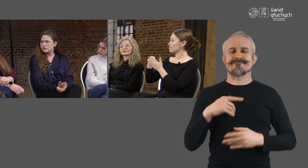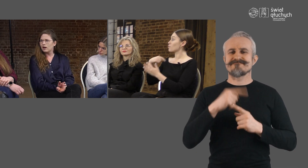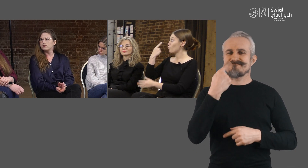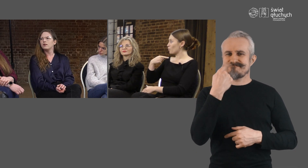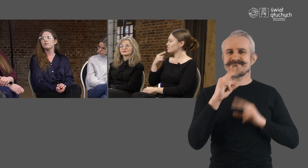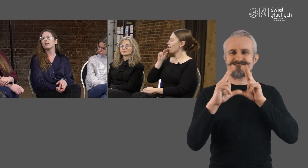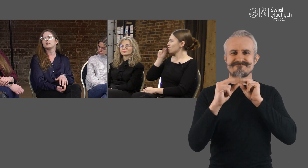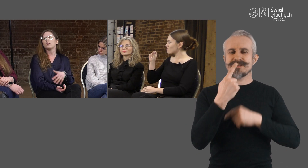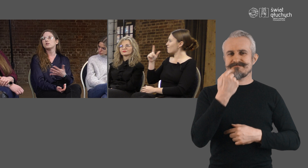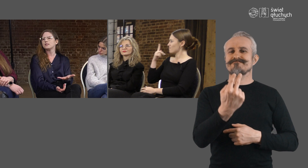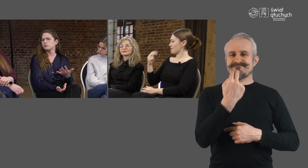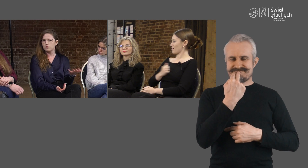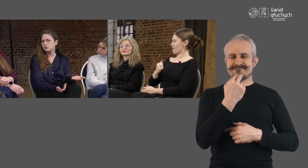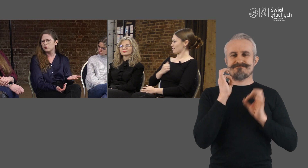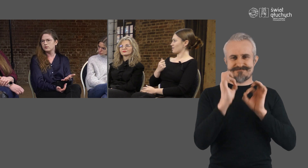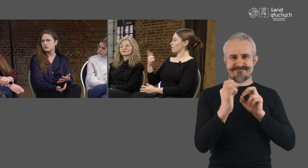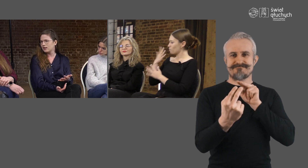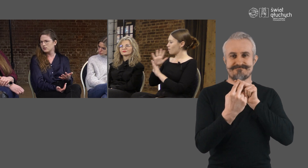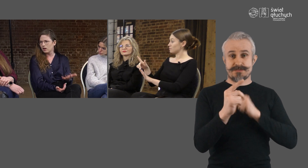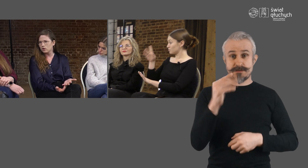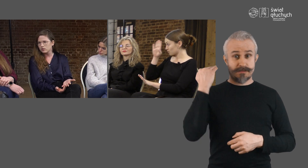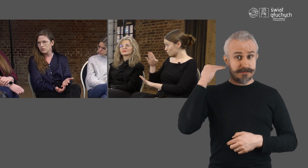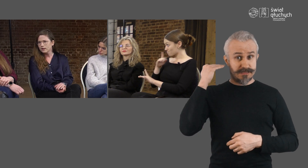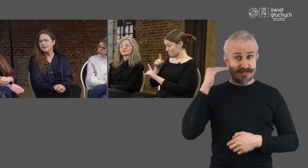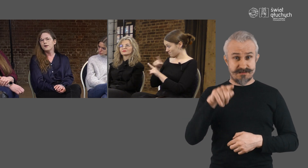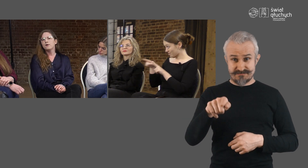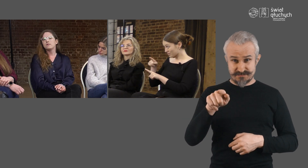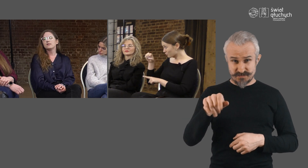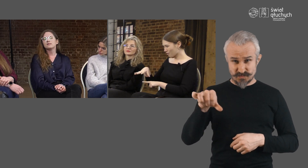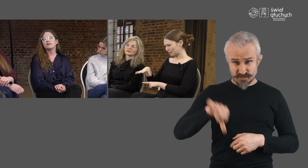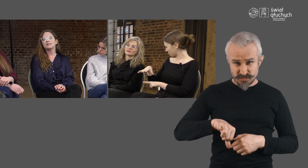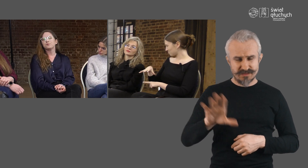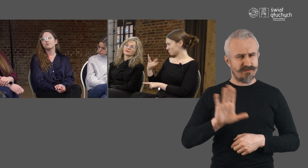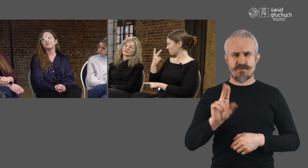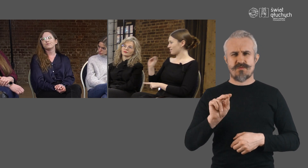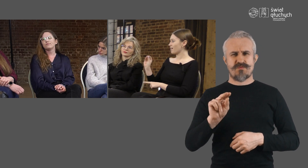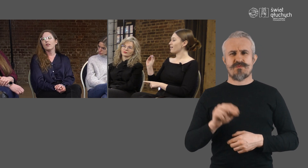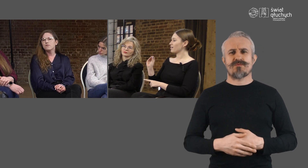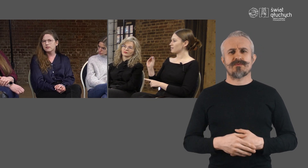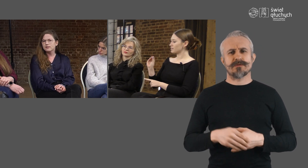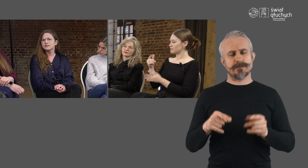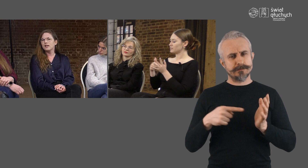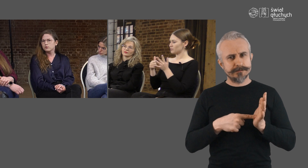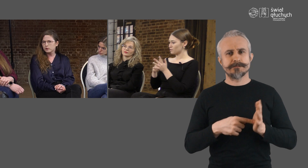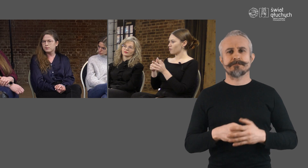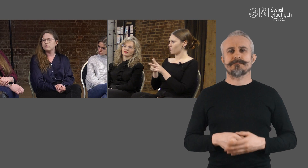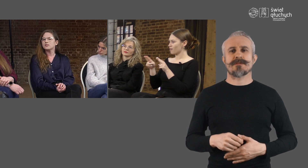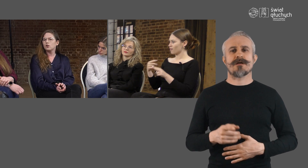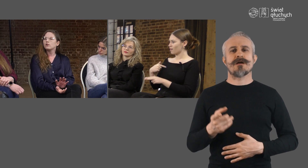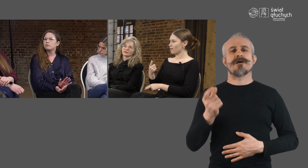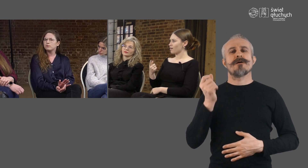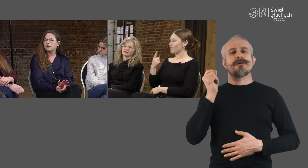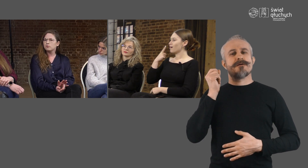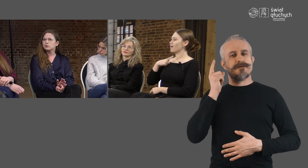wyraźnie ustami, pokazywał mi, że jestem słabosłyszącą, nie znaczy, że gorszą. Więc wtedy zdałam sobie